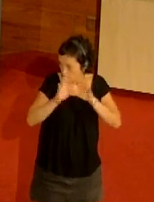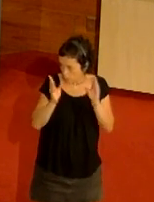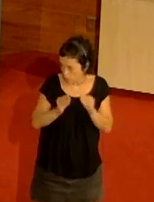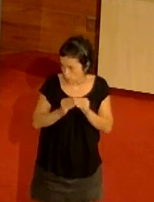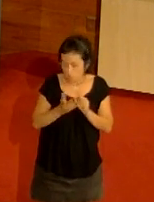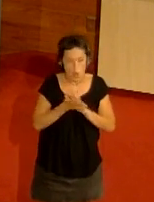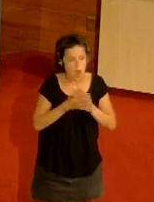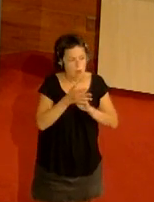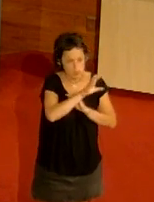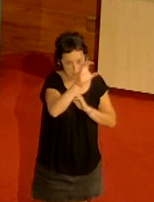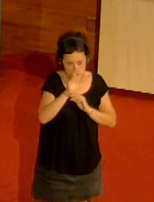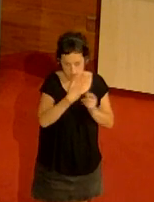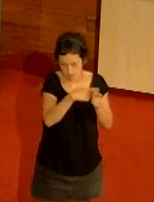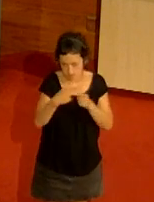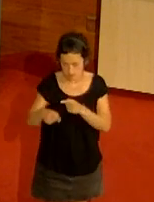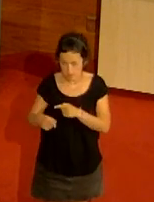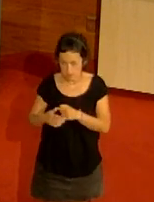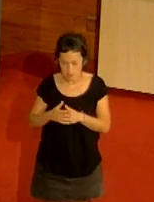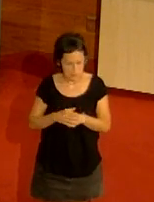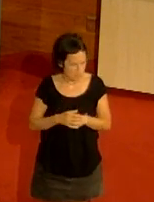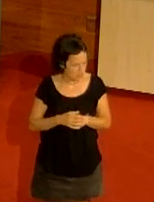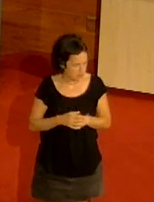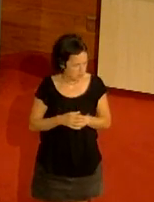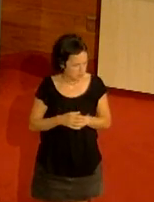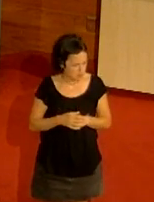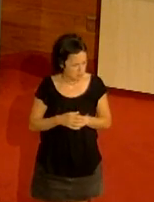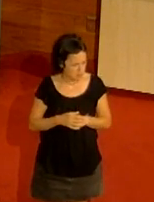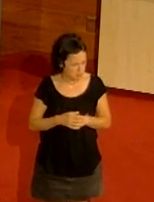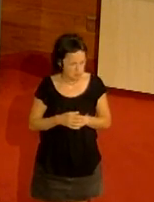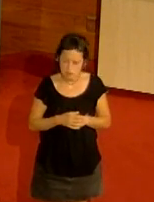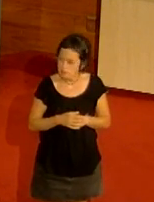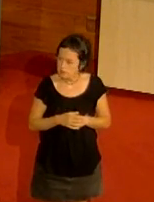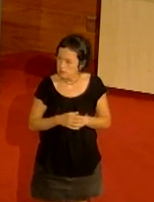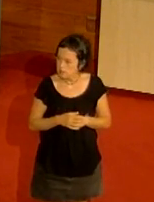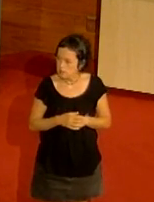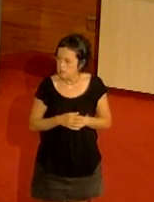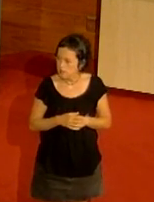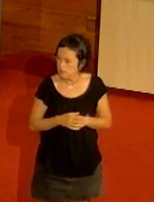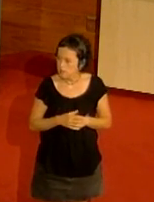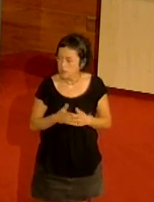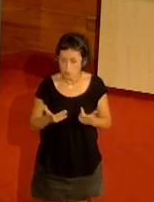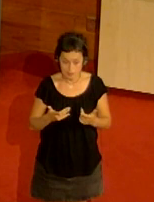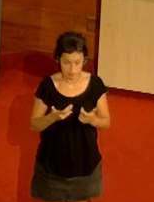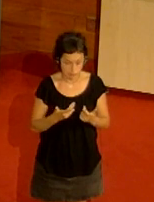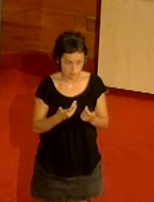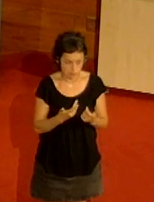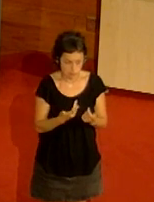España, es la arbitrariedad. Porque sobre papel sí que hay un proceso,